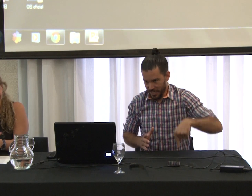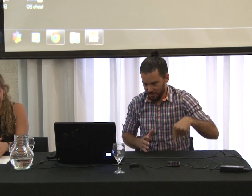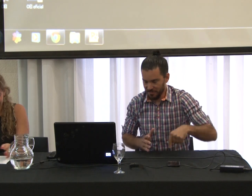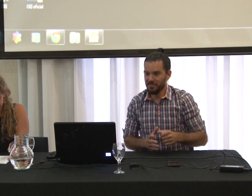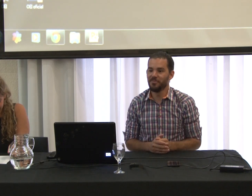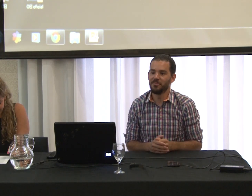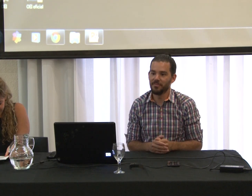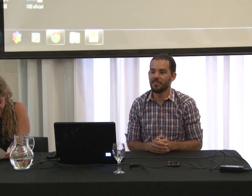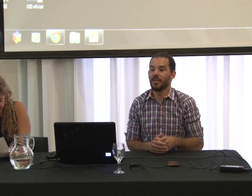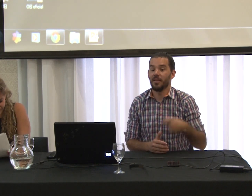nací acá en Argentina.